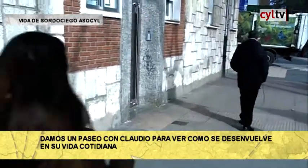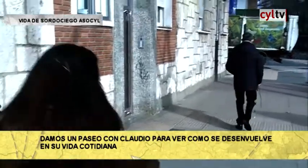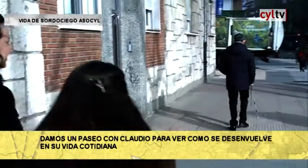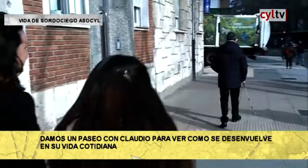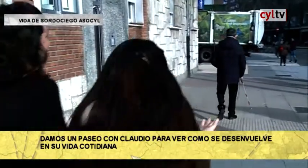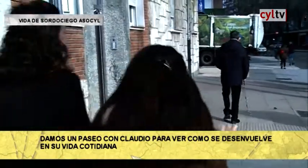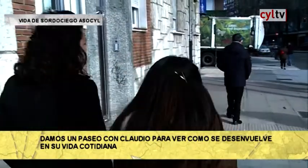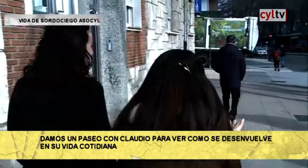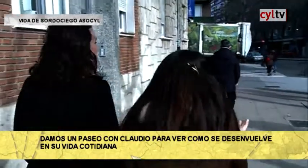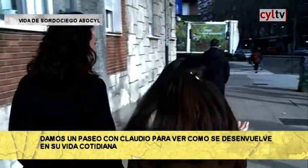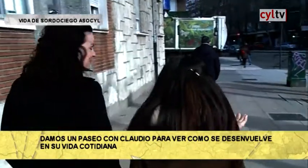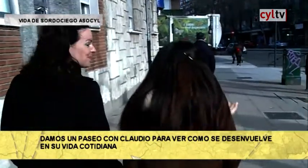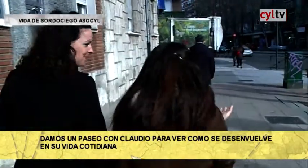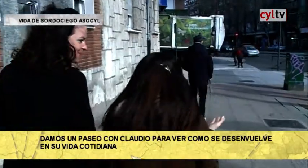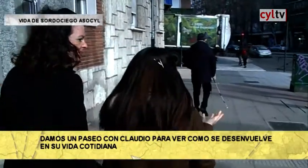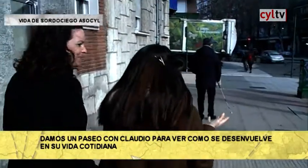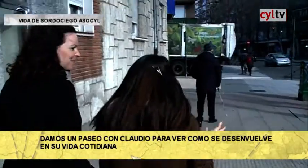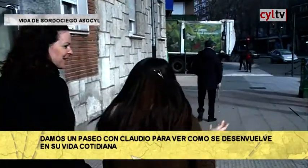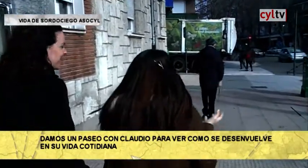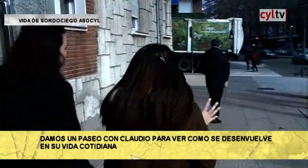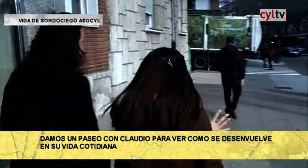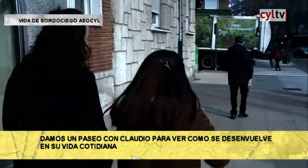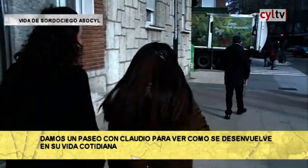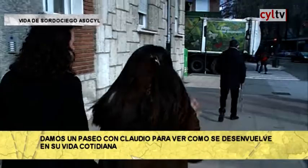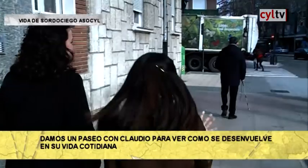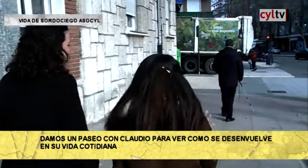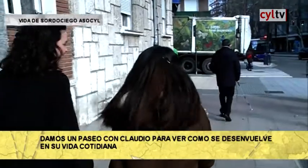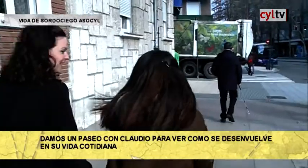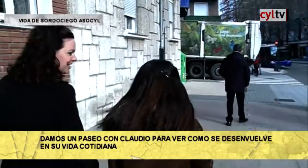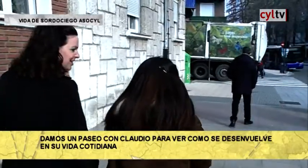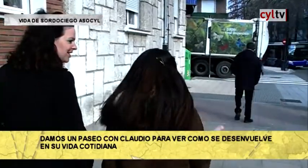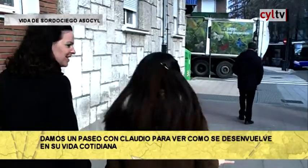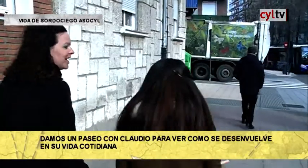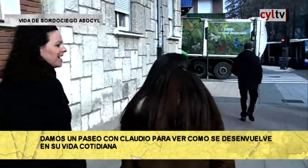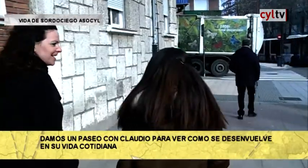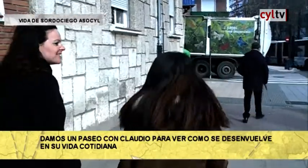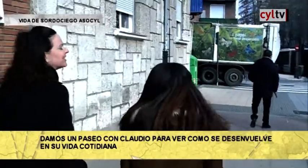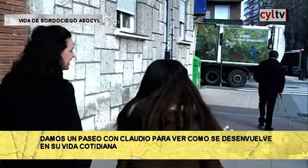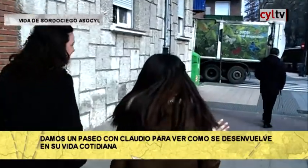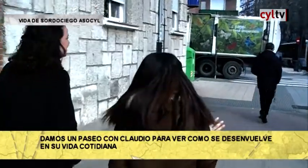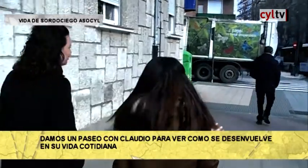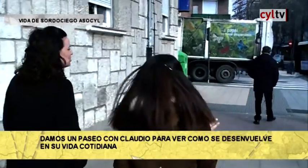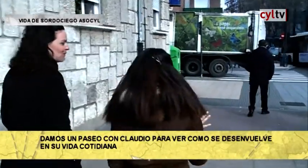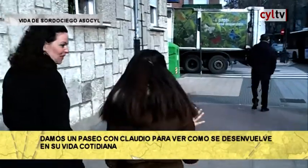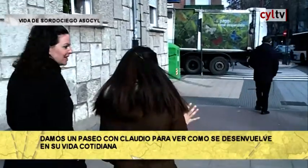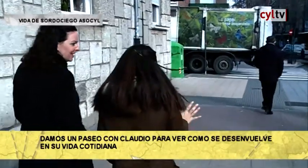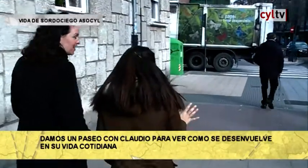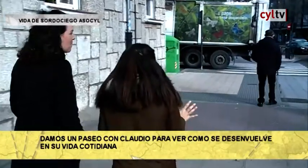paso de cebra. Sí. En este caso, ¿qué tenemos que hacer? ¿Él es autosuficiente? Él es autosuficiente,